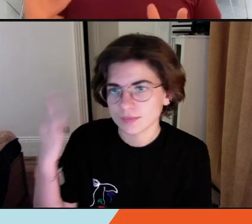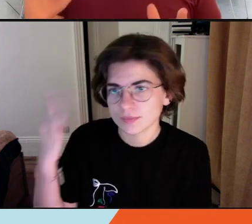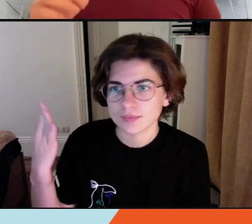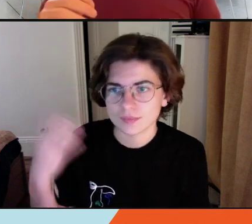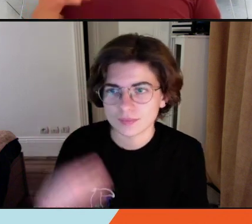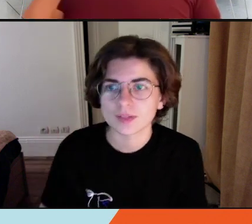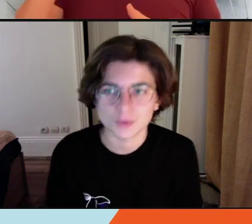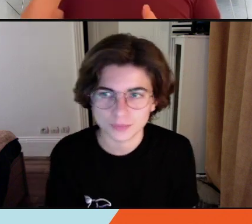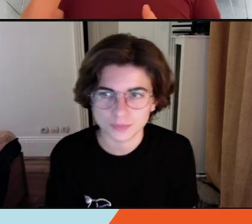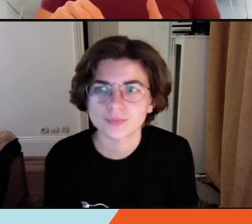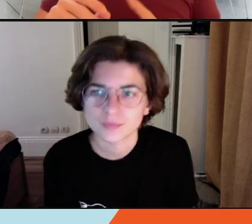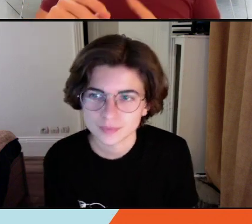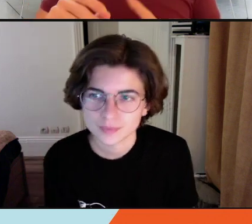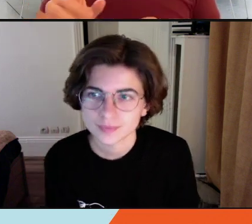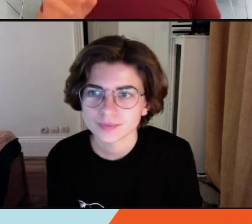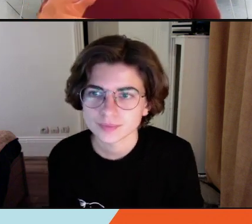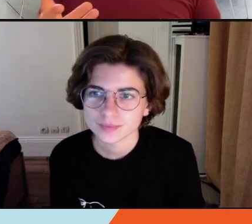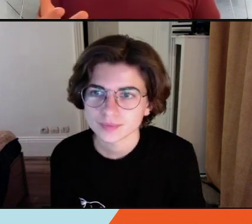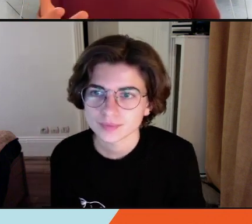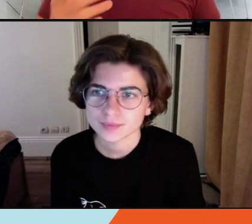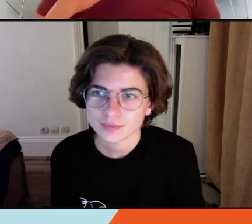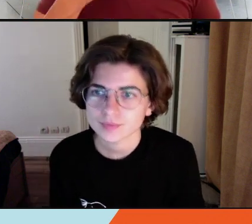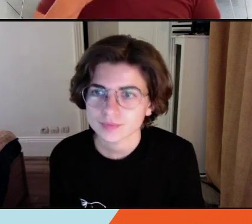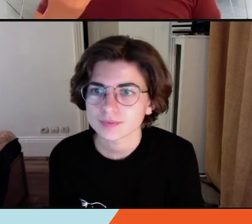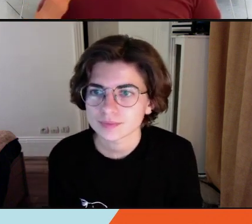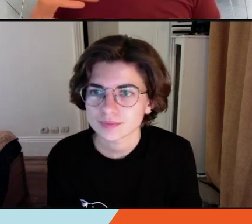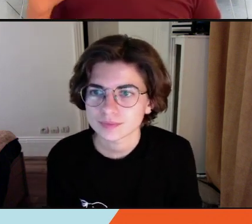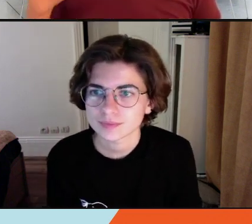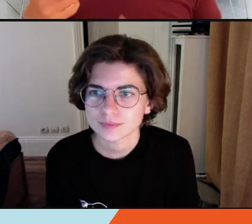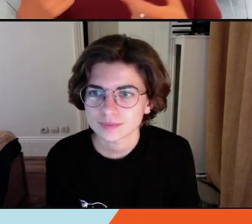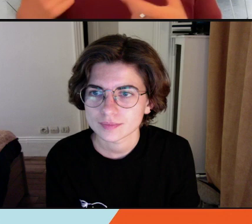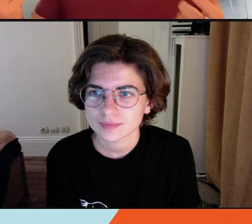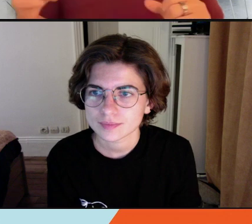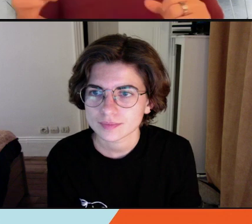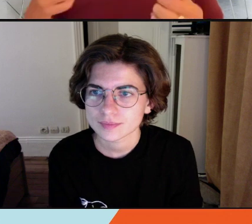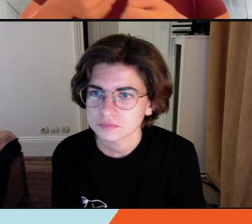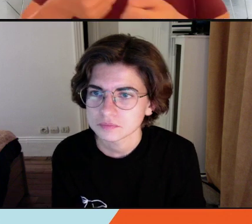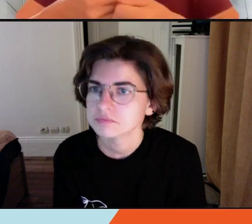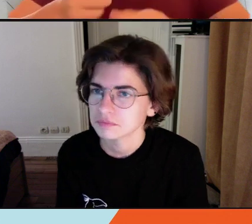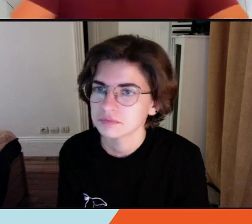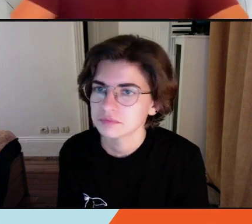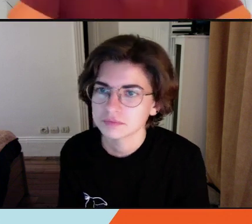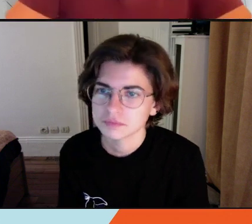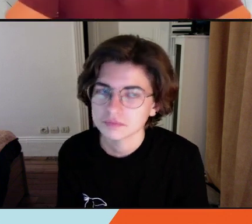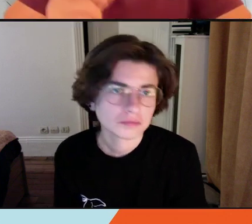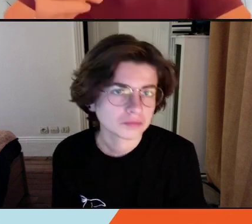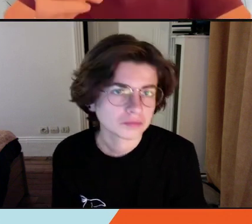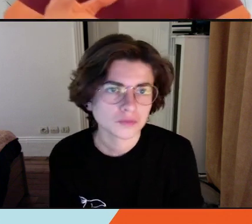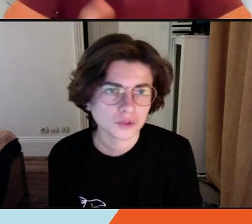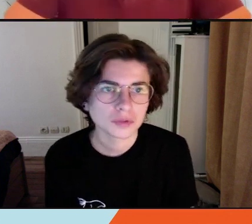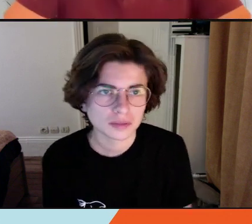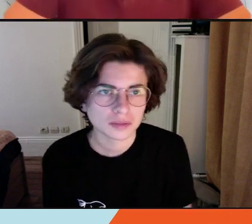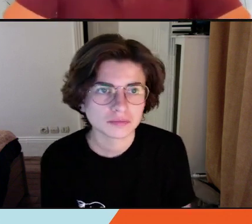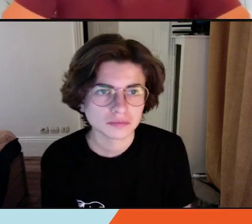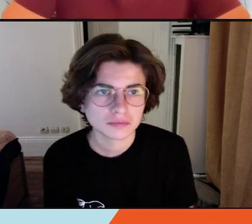Ensuite, vous téléchargez la version sur Mac, PC, adapté. Ok?